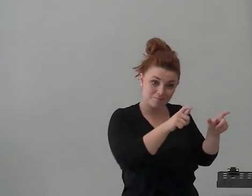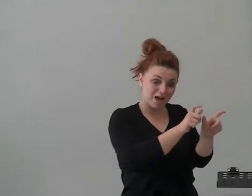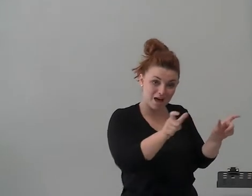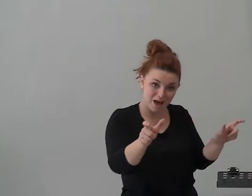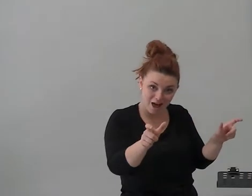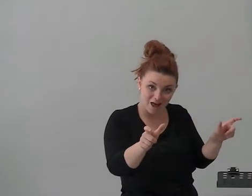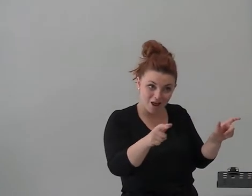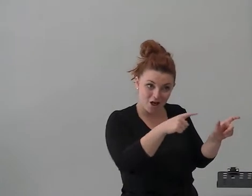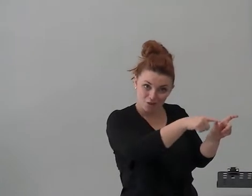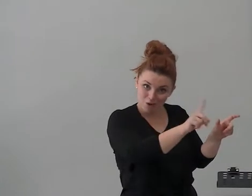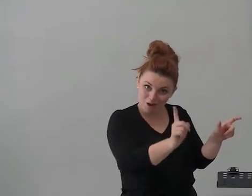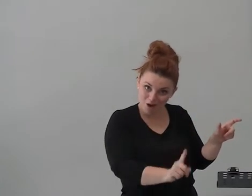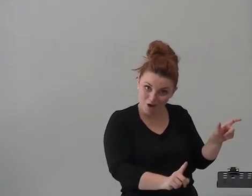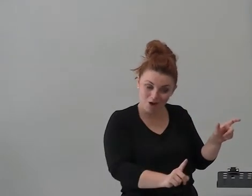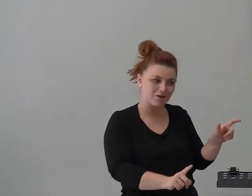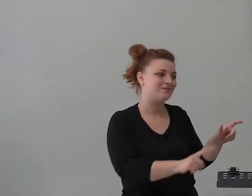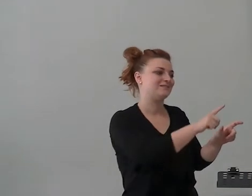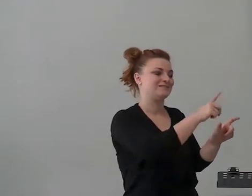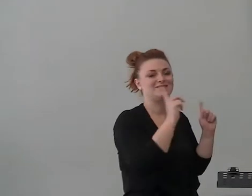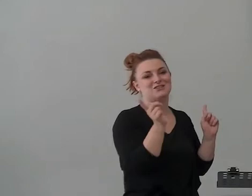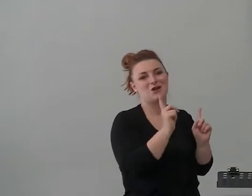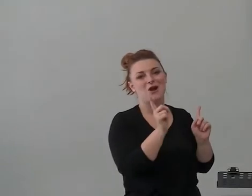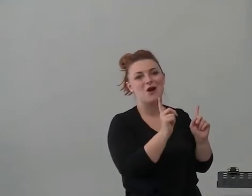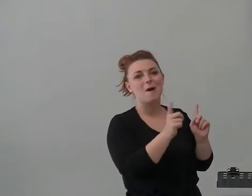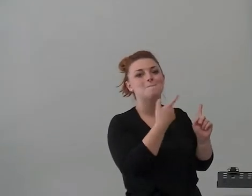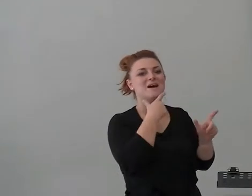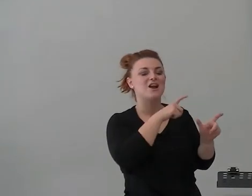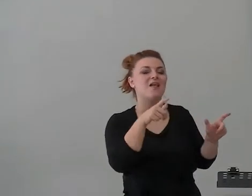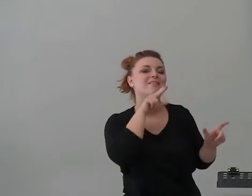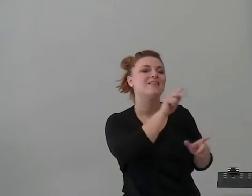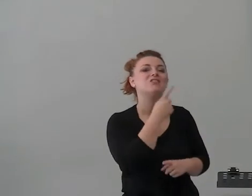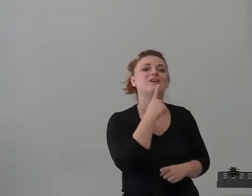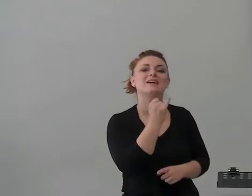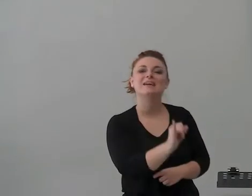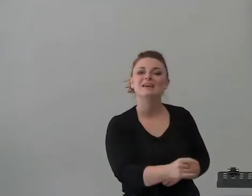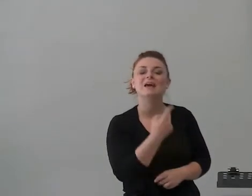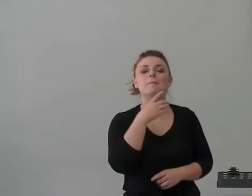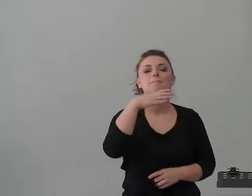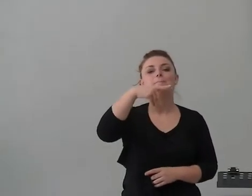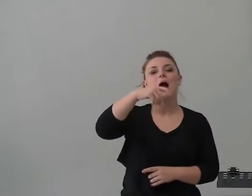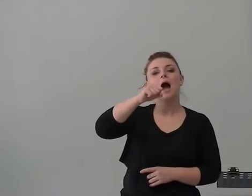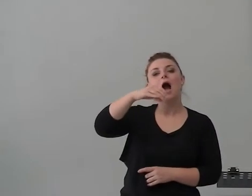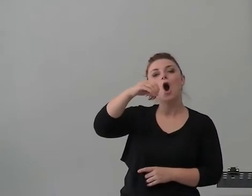mai esistito, e non parlo di me. L'Apostolo Paolo ha detto che quando sono più deboli.